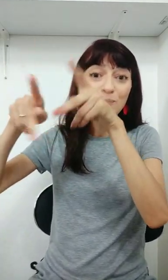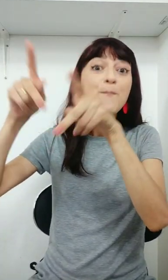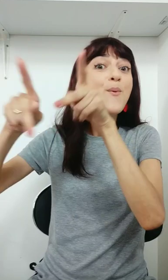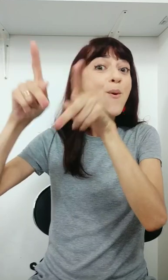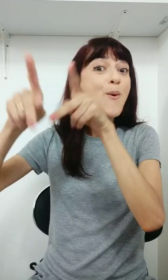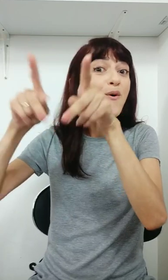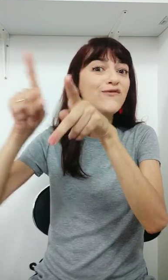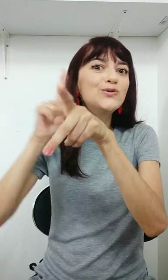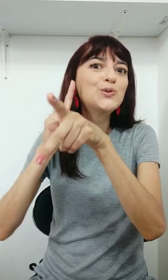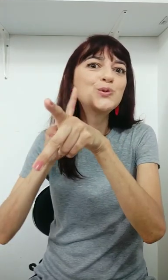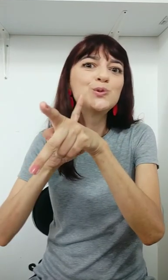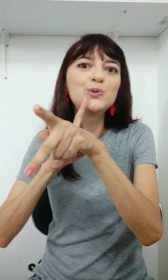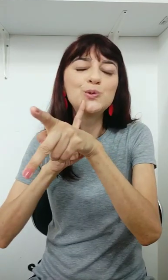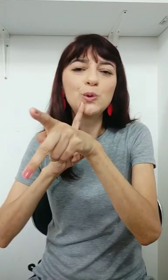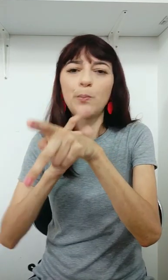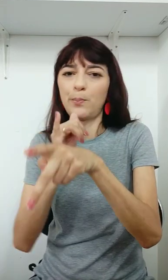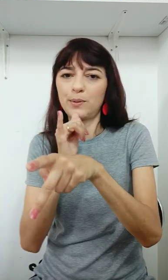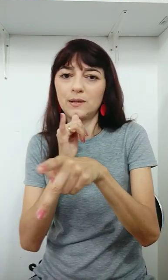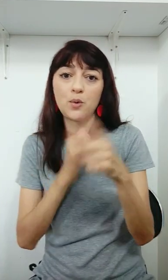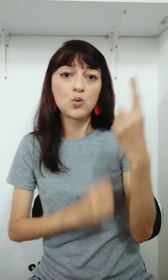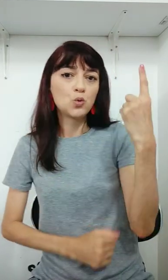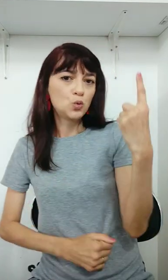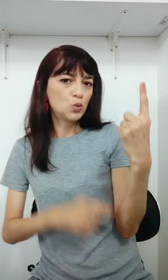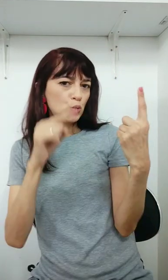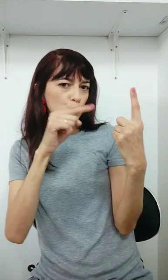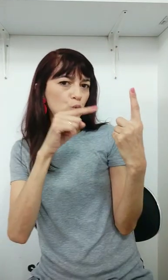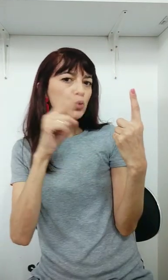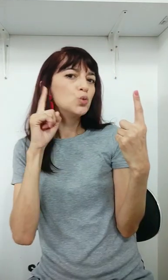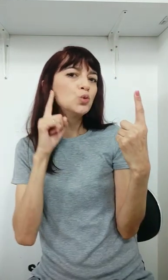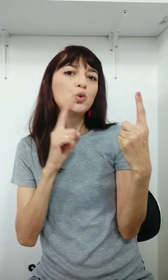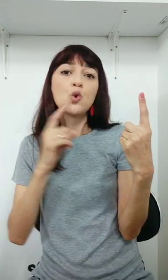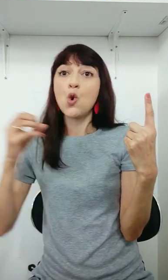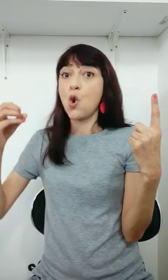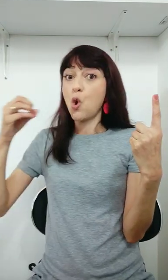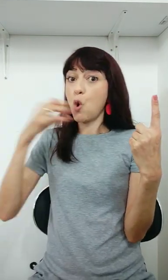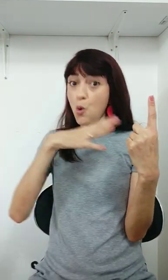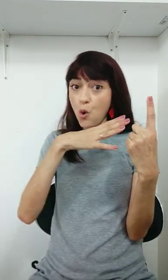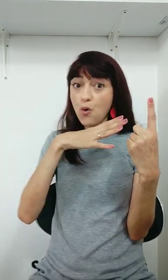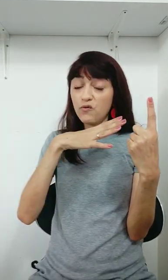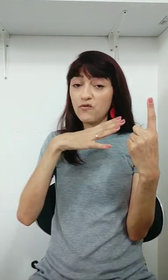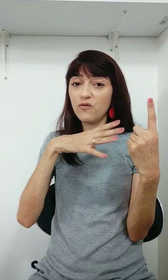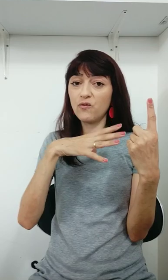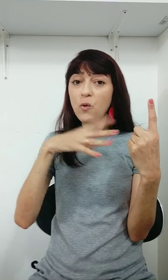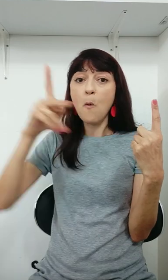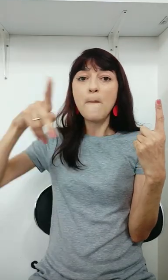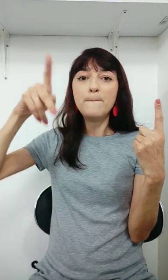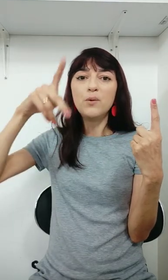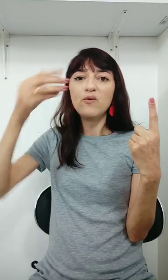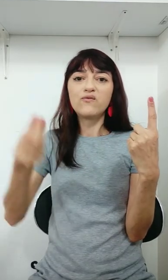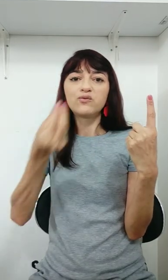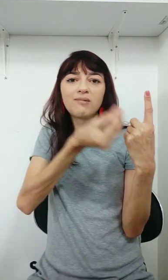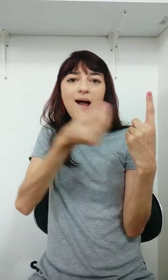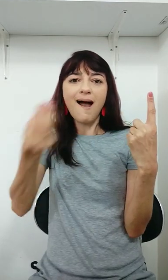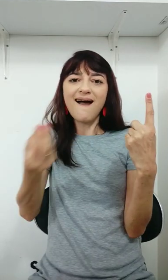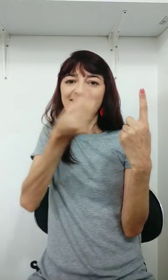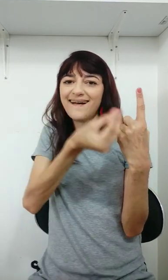cultura faz parte dessas influências sociais. Por exemplo, em relação aos surdos, quando nós temos ali